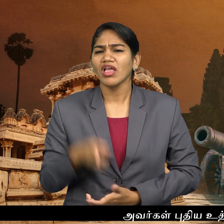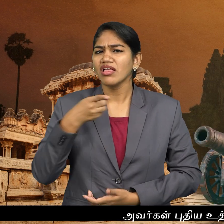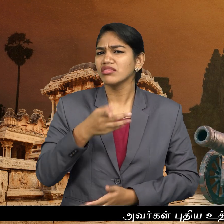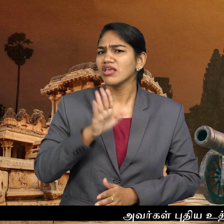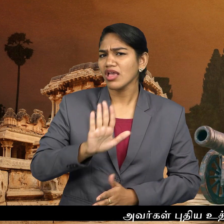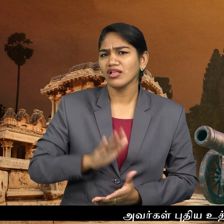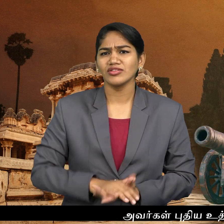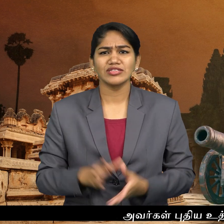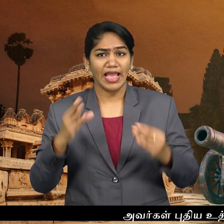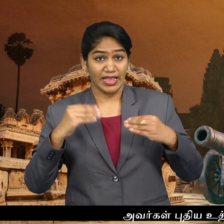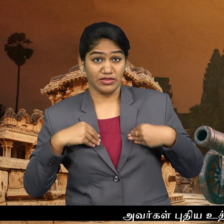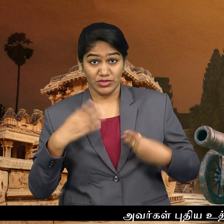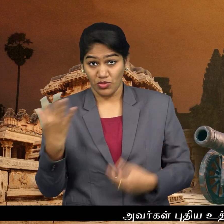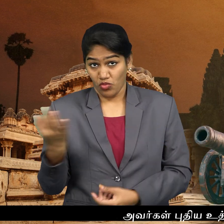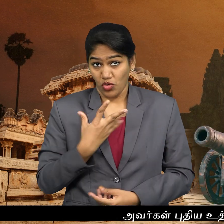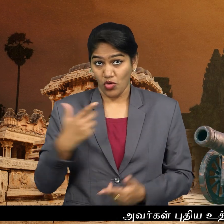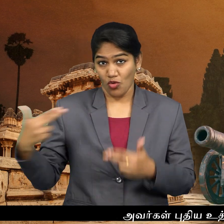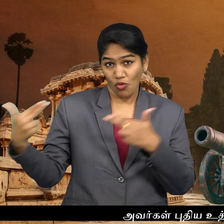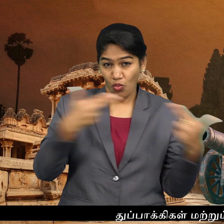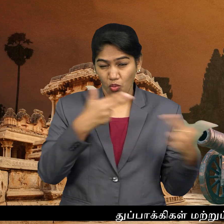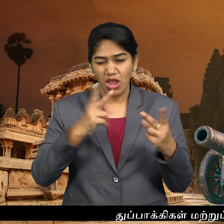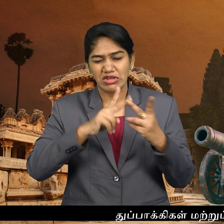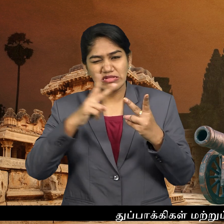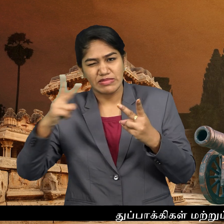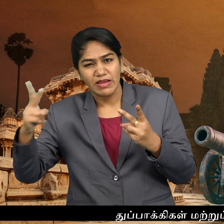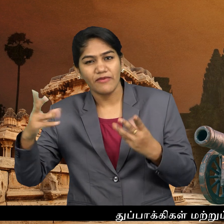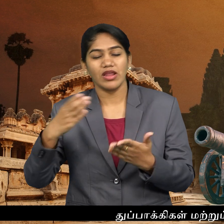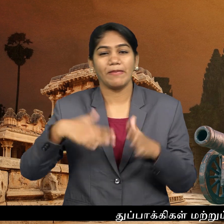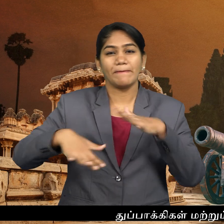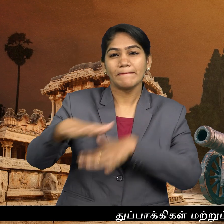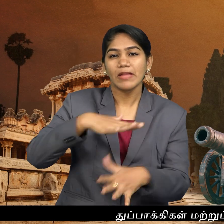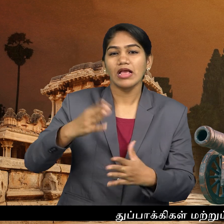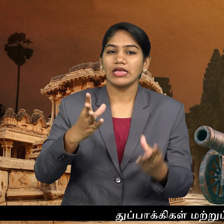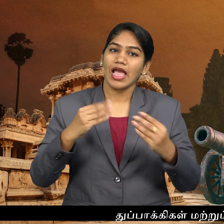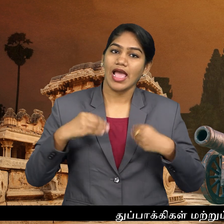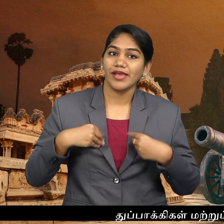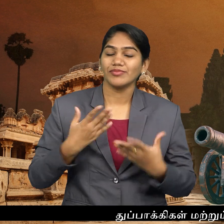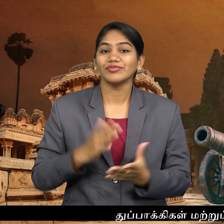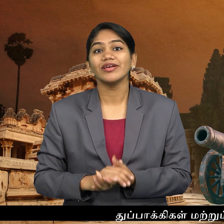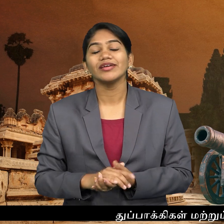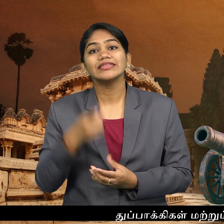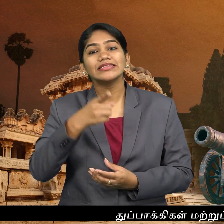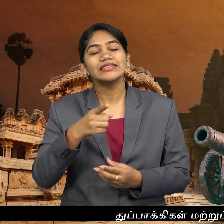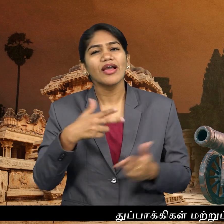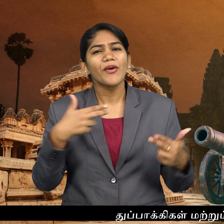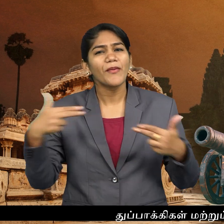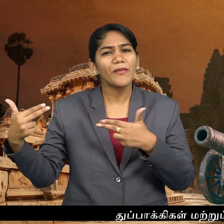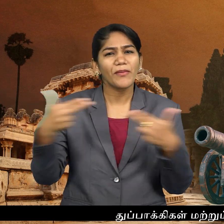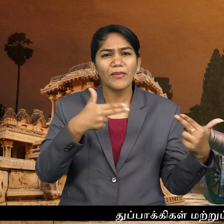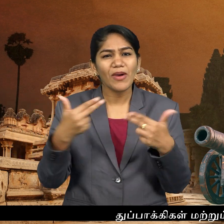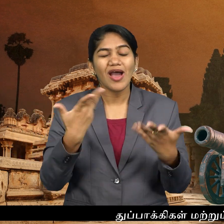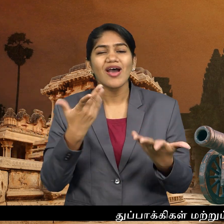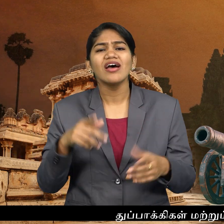அவர்கள் புதிய உக்திகளையும் பின்பற்றி துப்பாக்கிகள் மற்றும் பீரங்கிகளை சேர்த்து